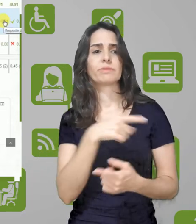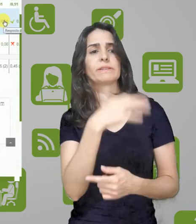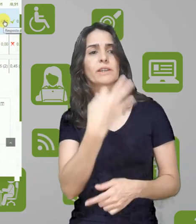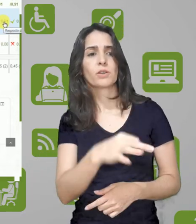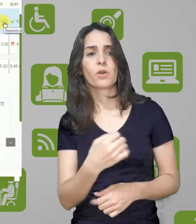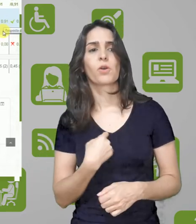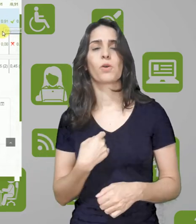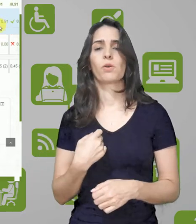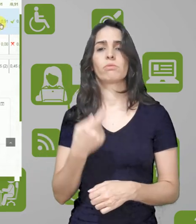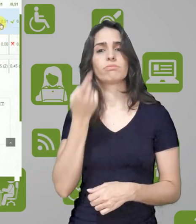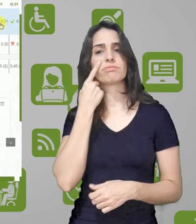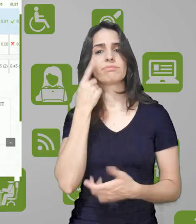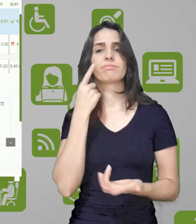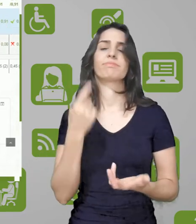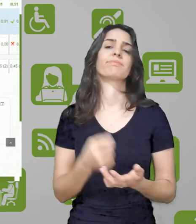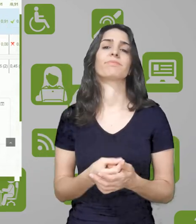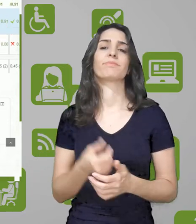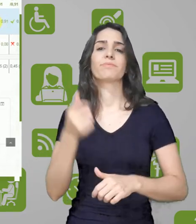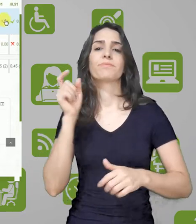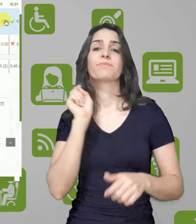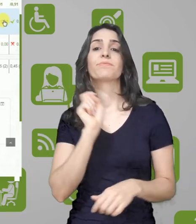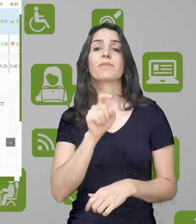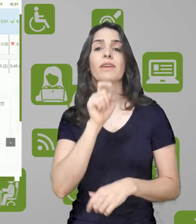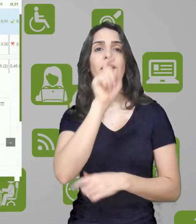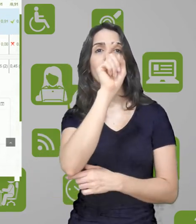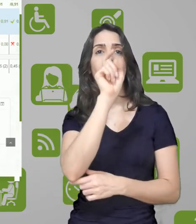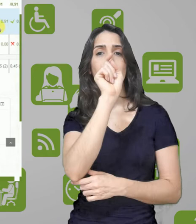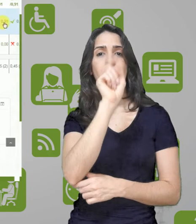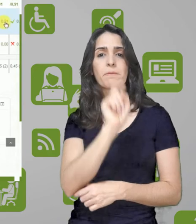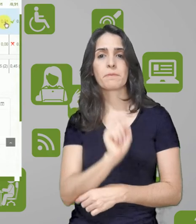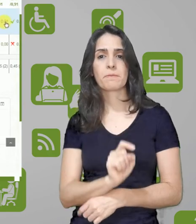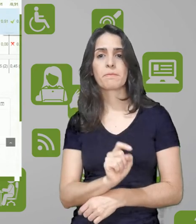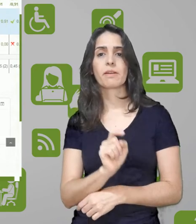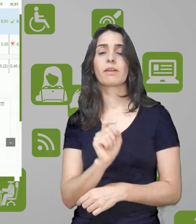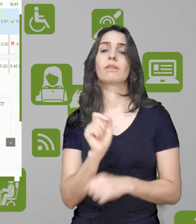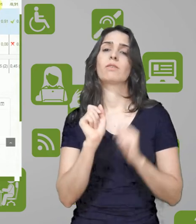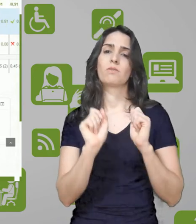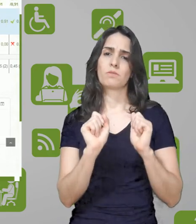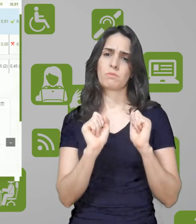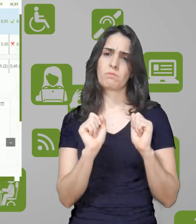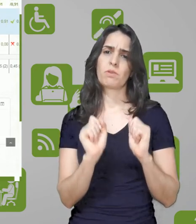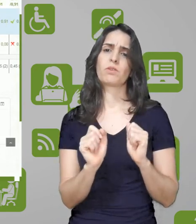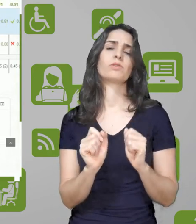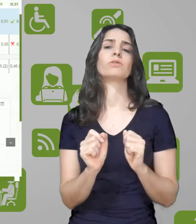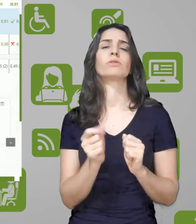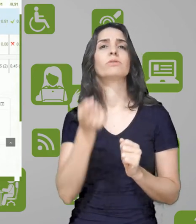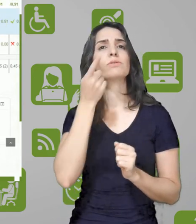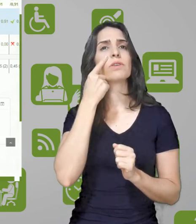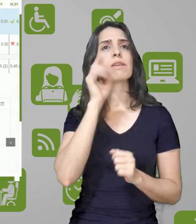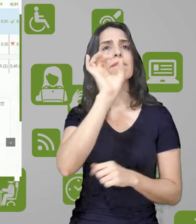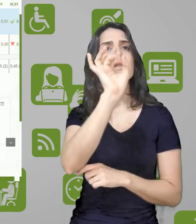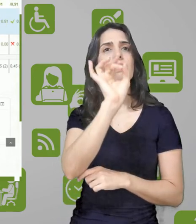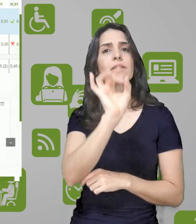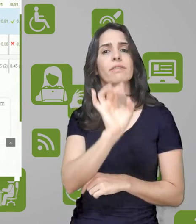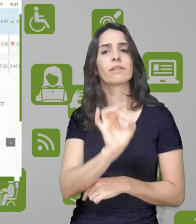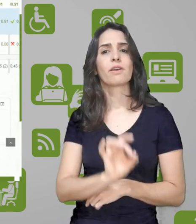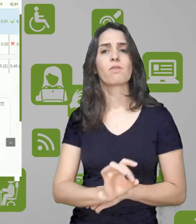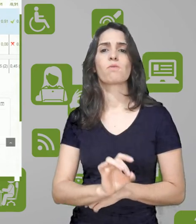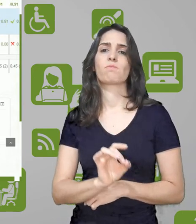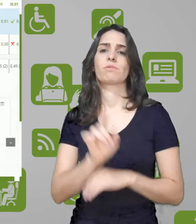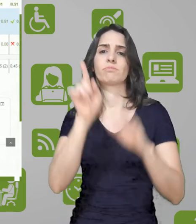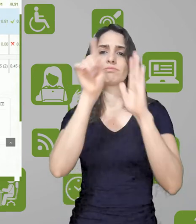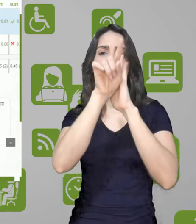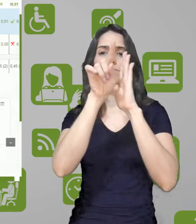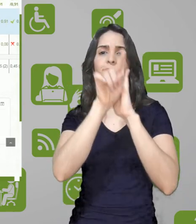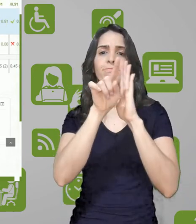ele acertou então você pode clicar em cada uma dessas respostas caso você queira para ver cada uma